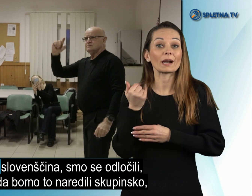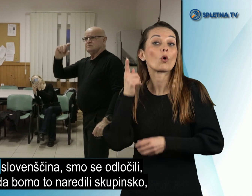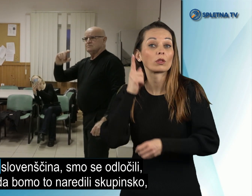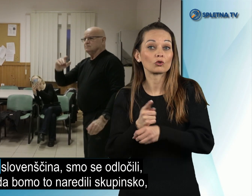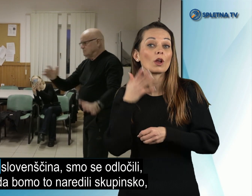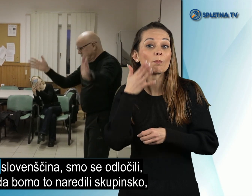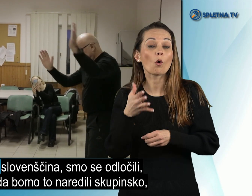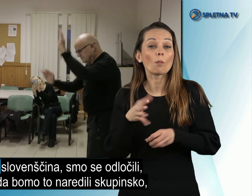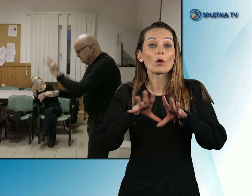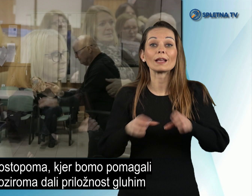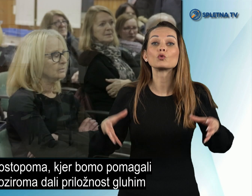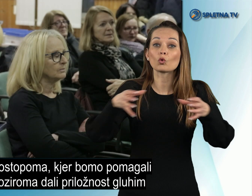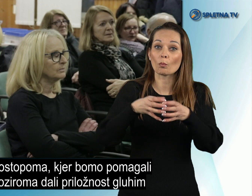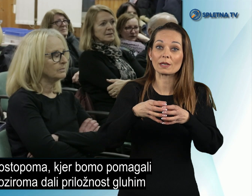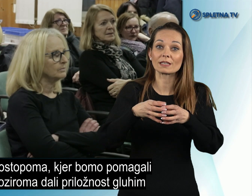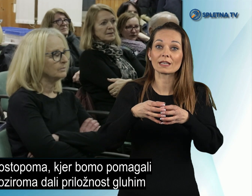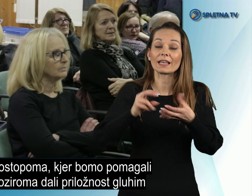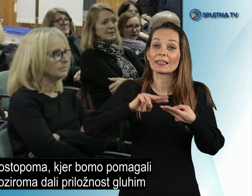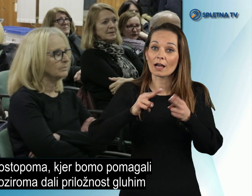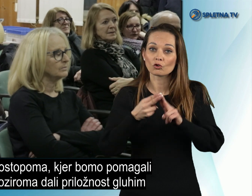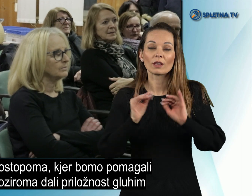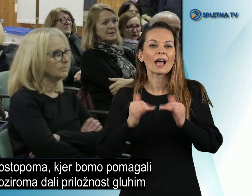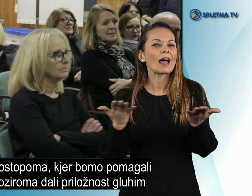bolj skupinski način, na nekako